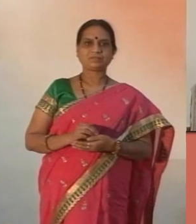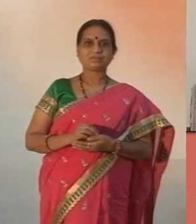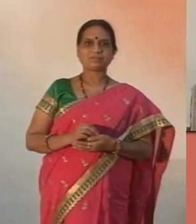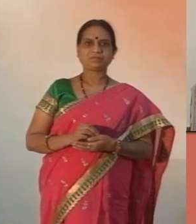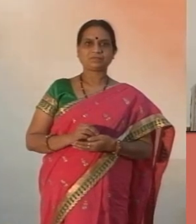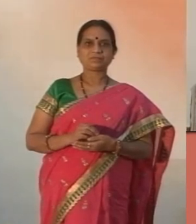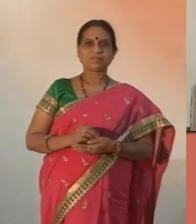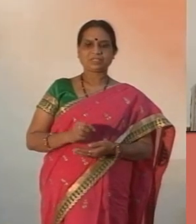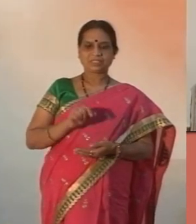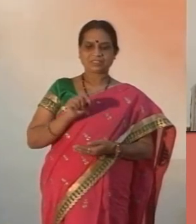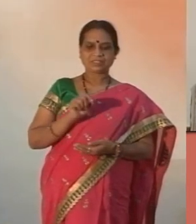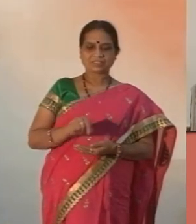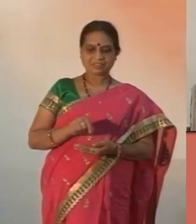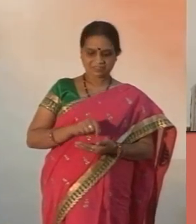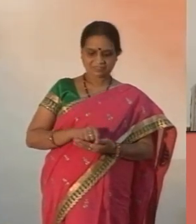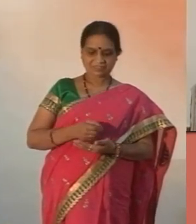जैसा अन्न